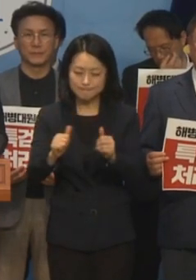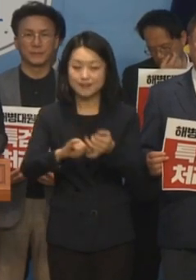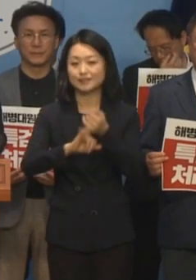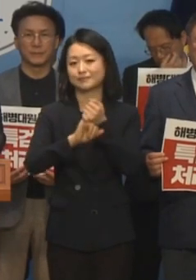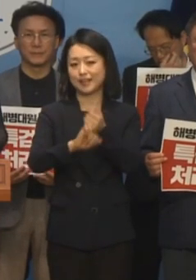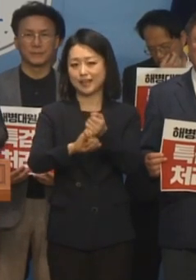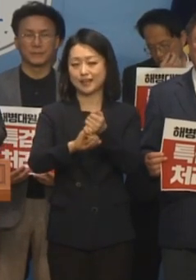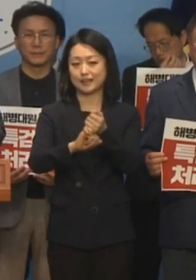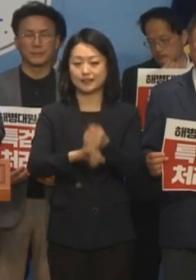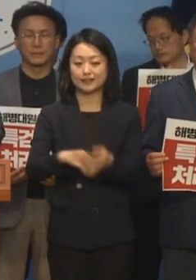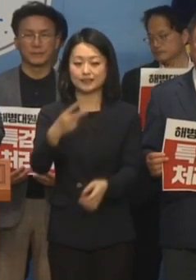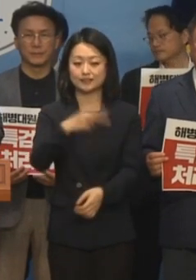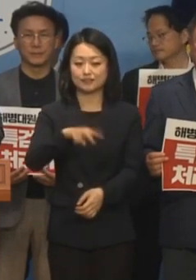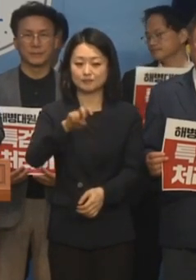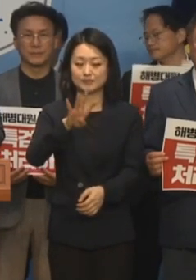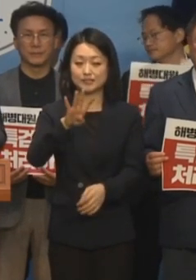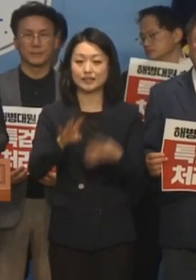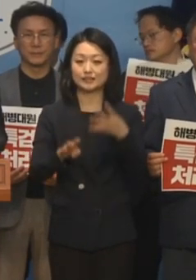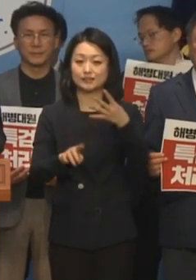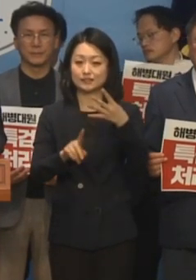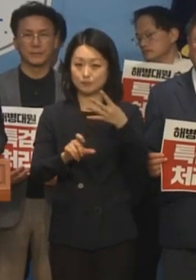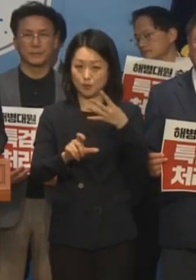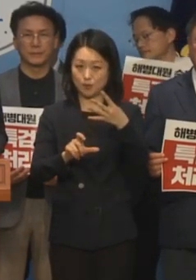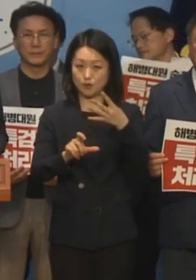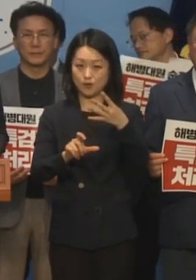다하겠습니다. 2024년 4월 15일